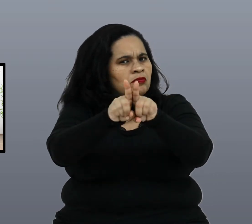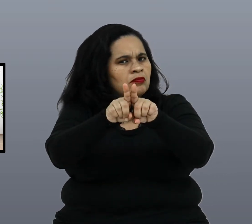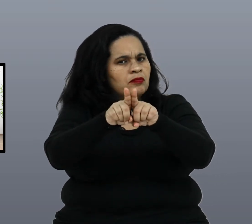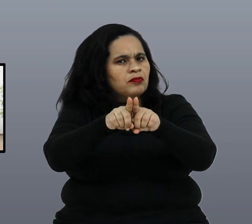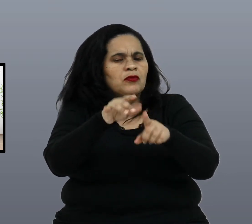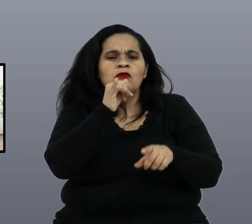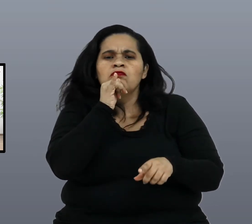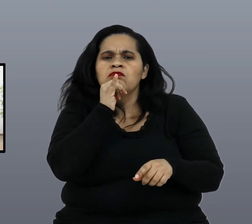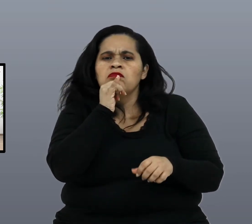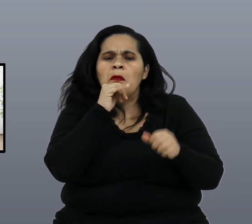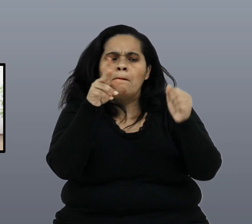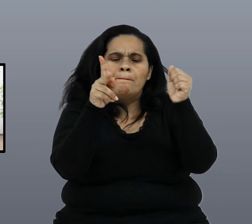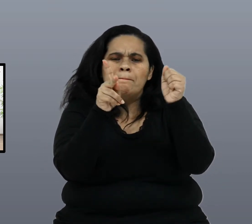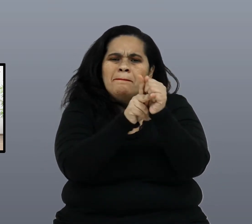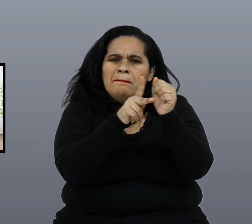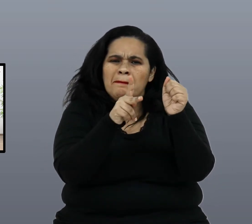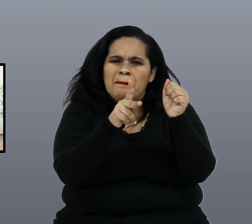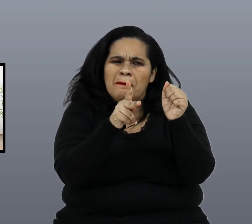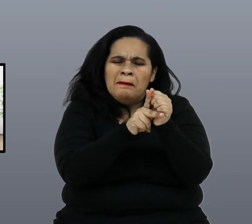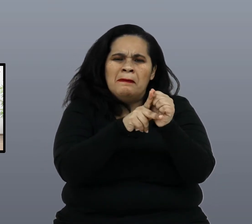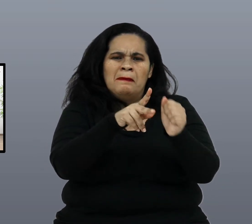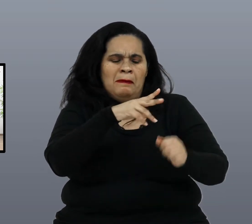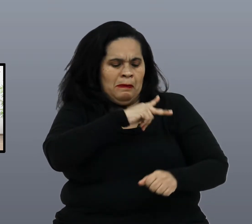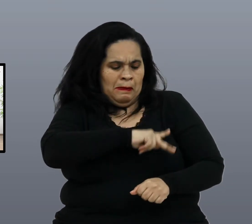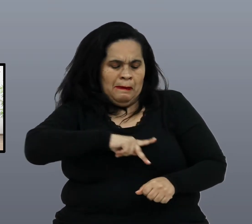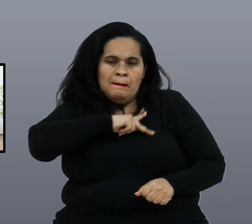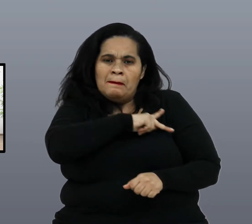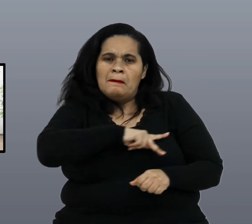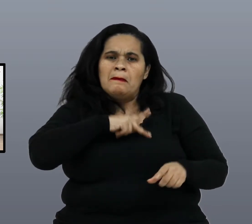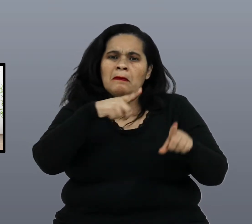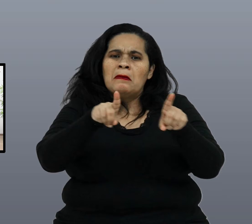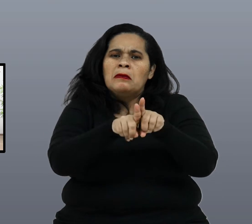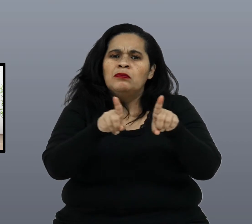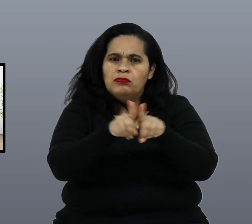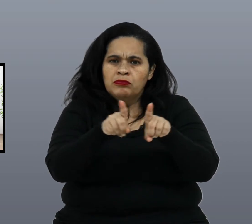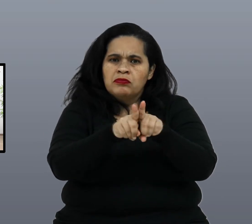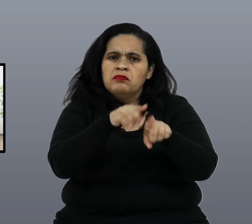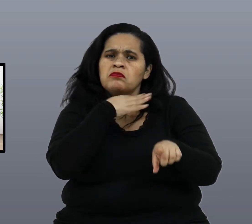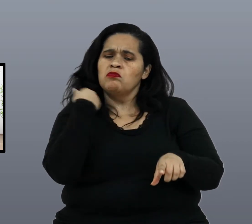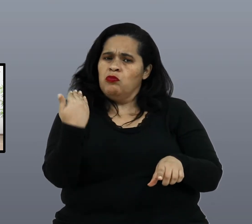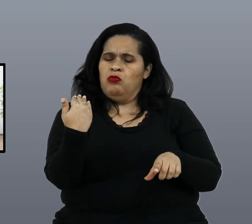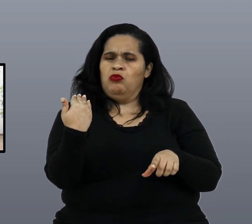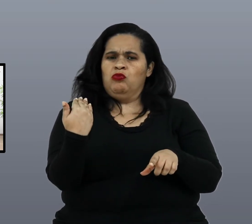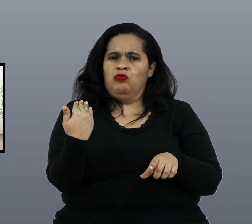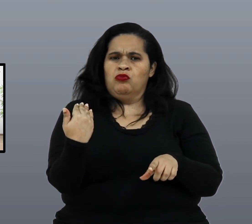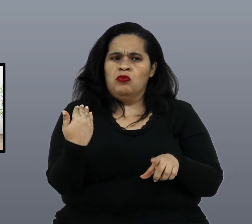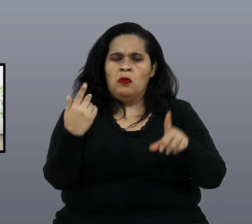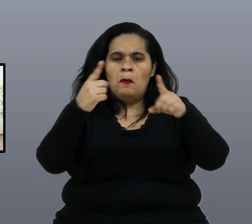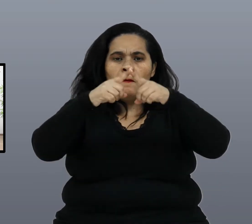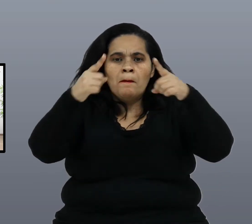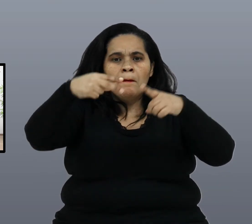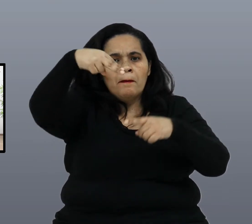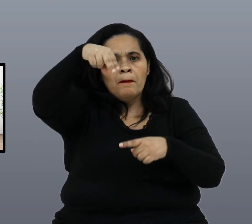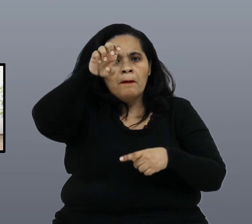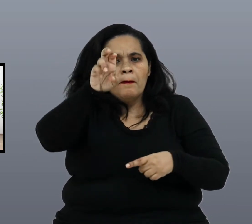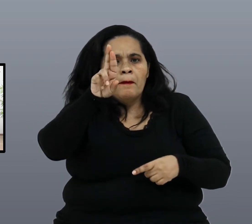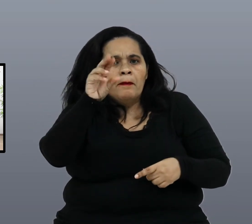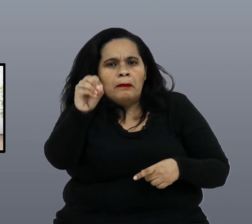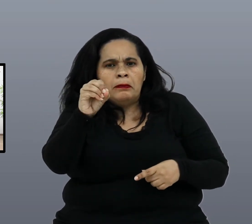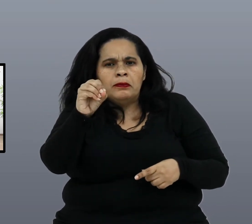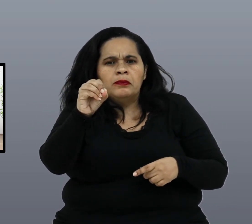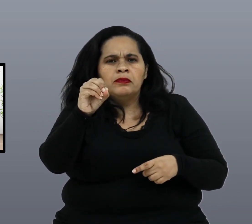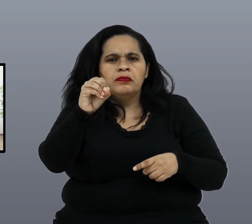sendo crucificado de cabeça para baixo e Paulo sendo decapitado. Mas Nero ele tem condições de subir nos jardins, ele vai tocar suas harpas, ele